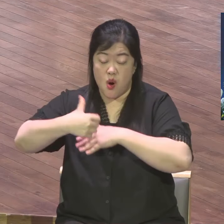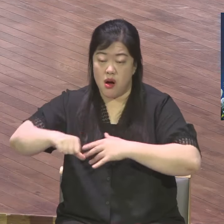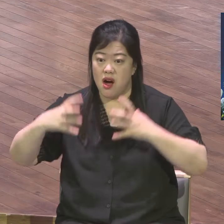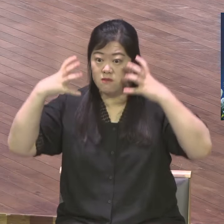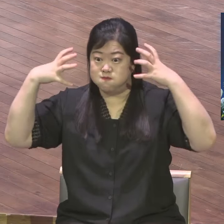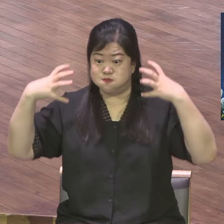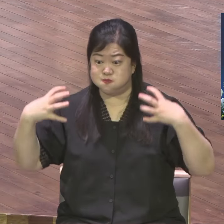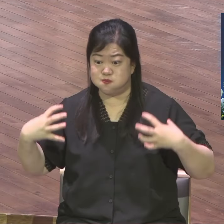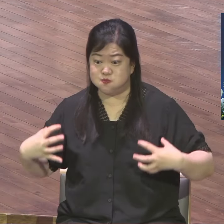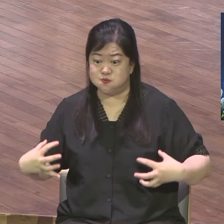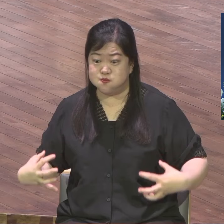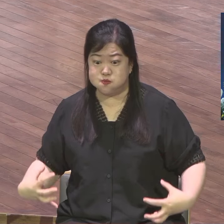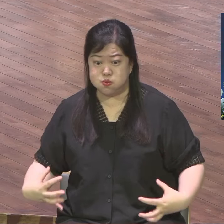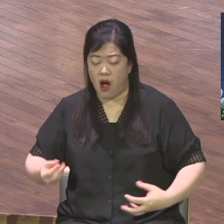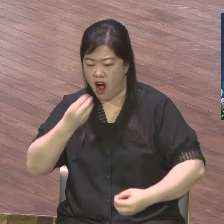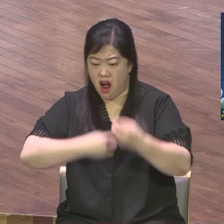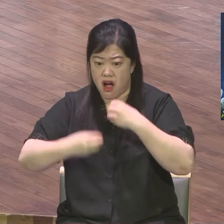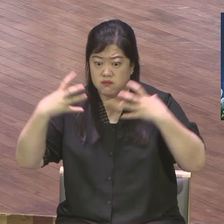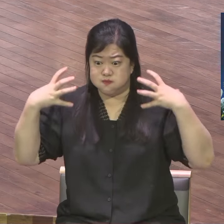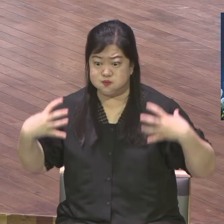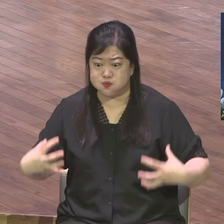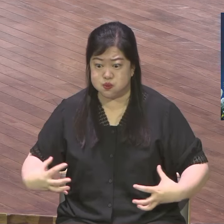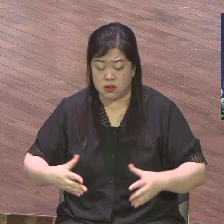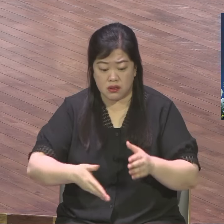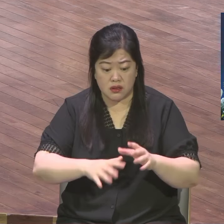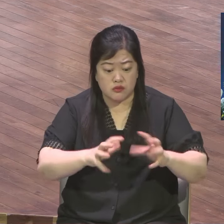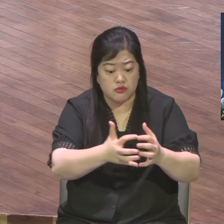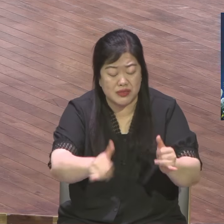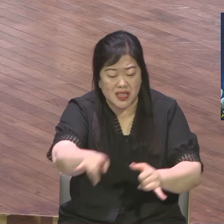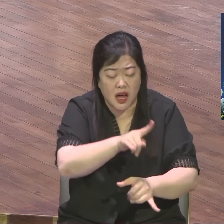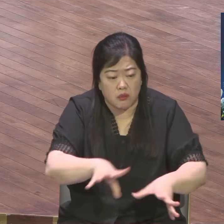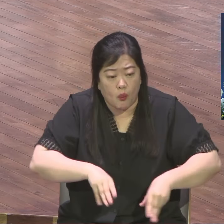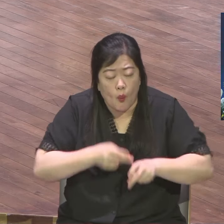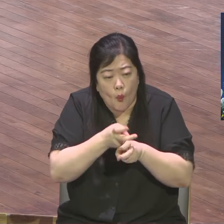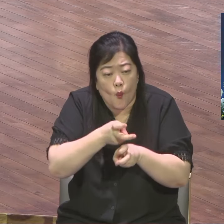될 텐데 열면 열지를 않니.